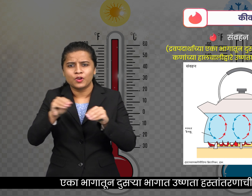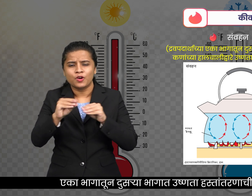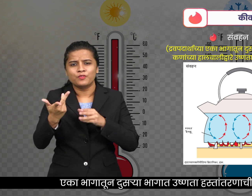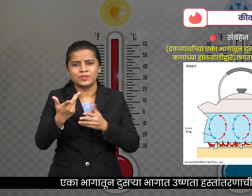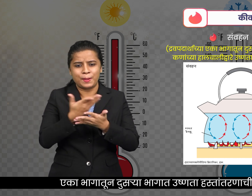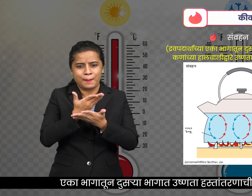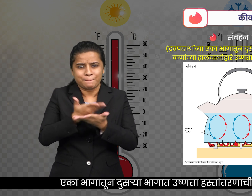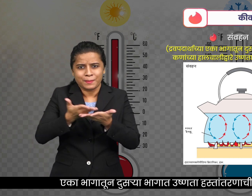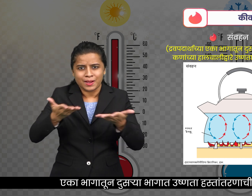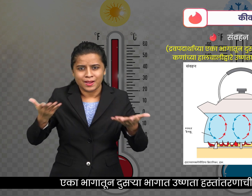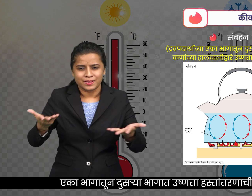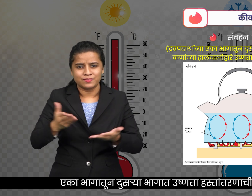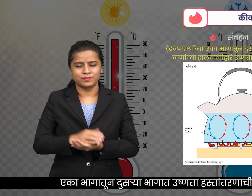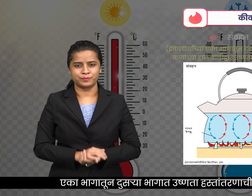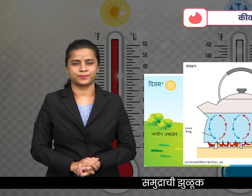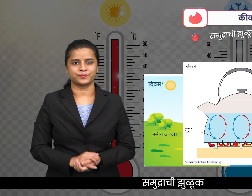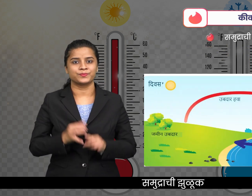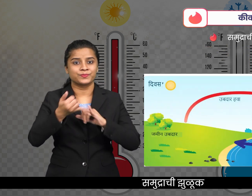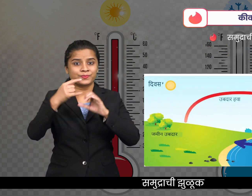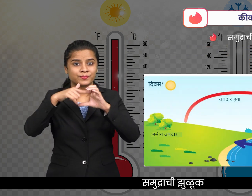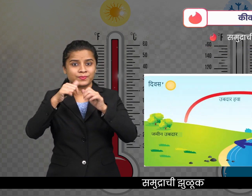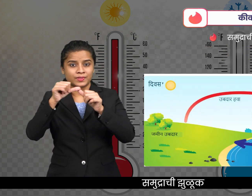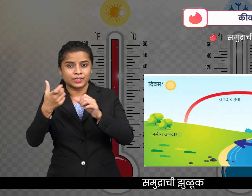आपण संवहन असं म्हणतो. समुद्राची झुळूक